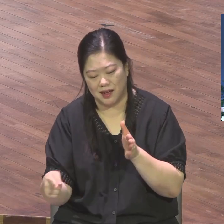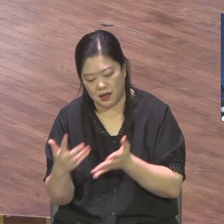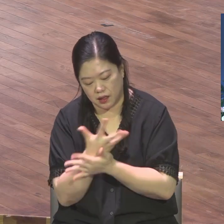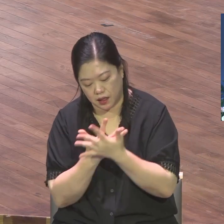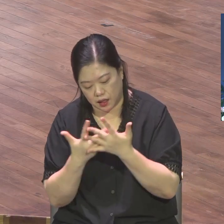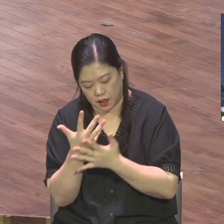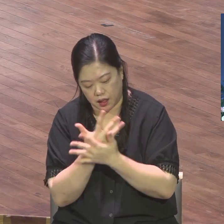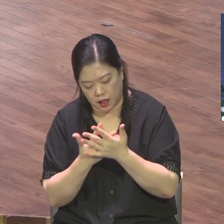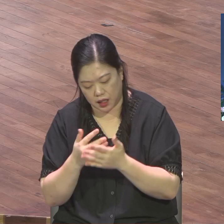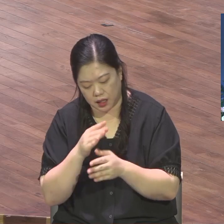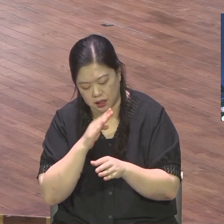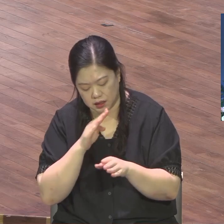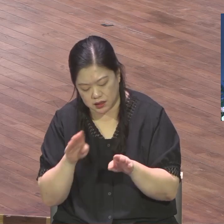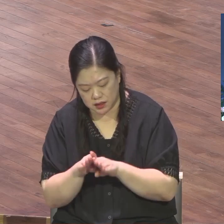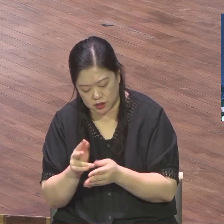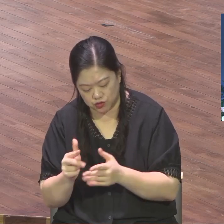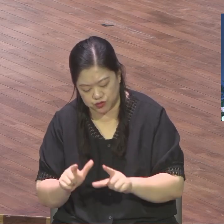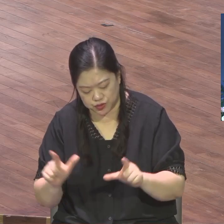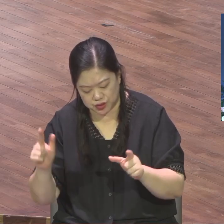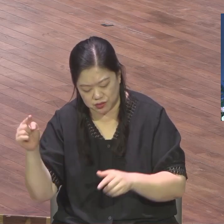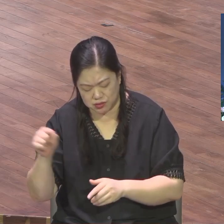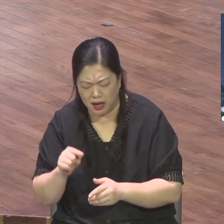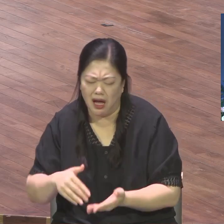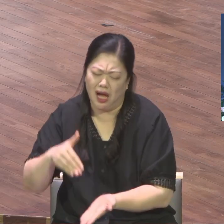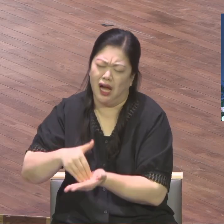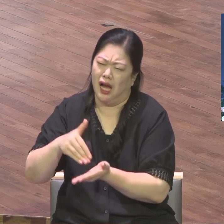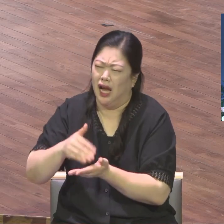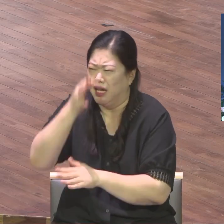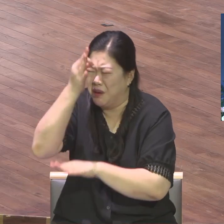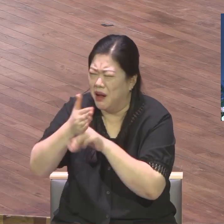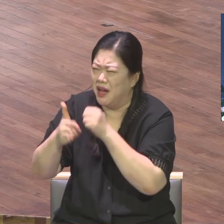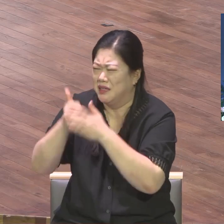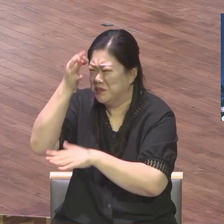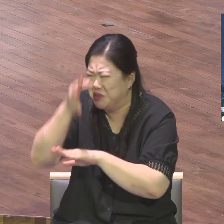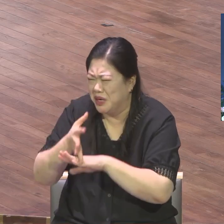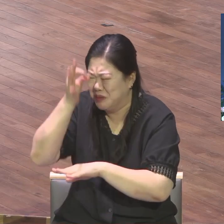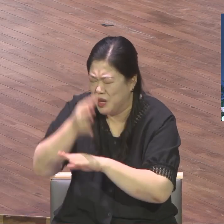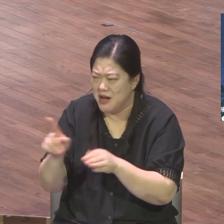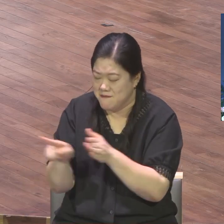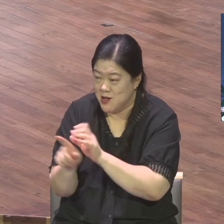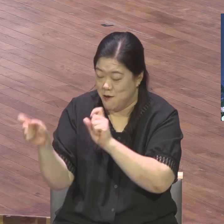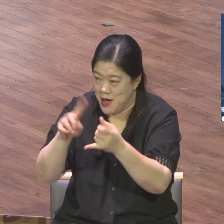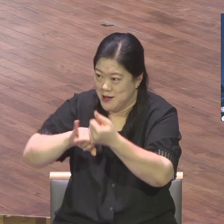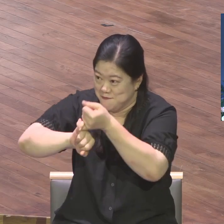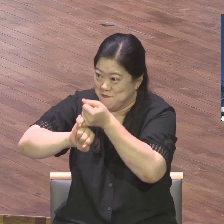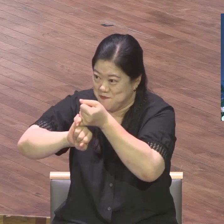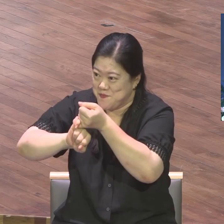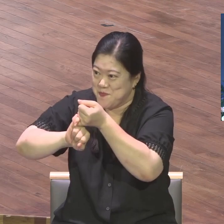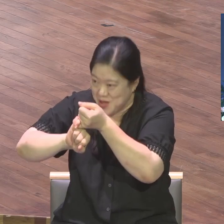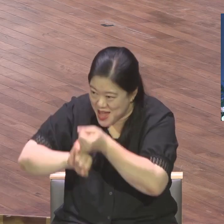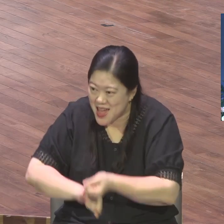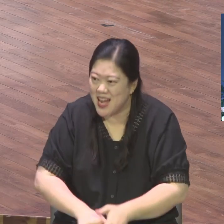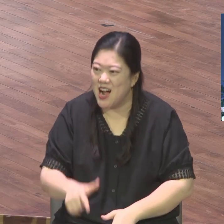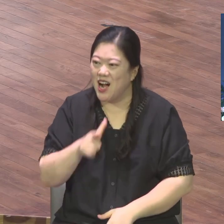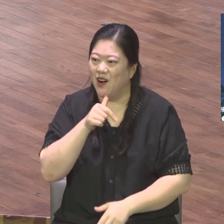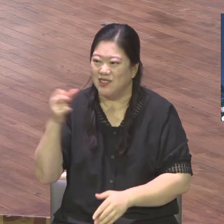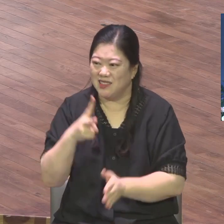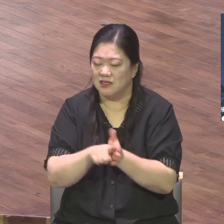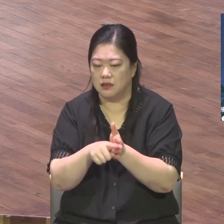그러니까 가만히 보면요, 중요한 사람일수록, 좀 능력 있는 사람일수록 사단이